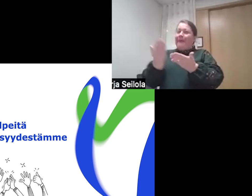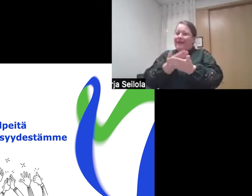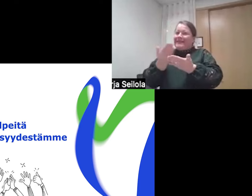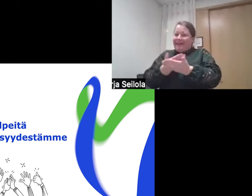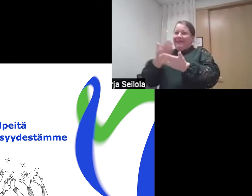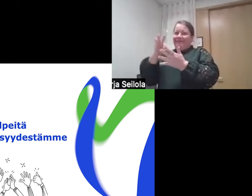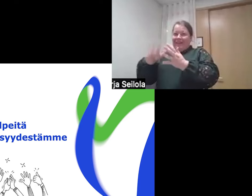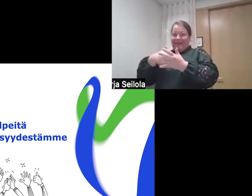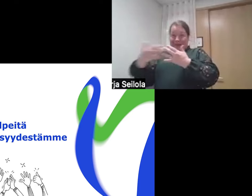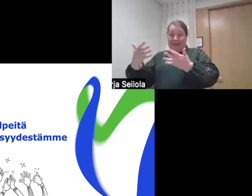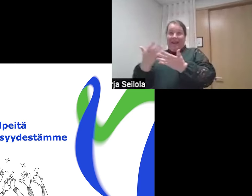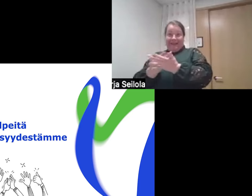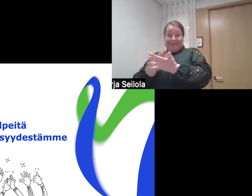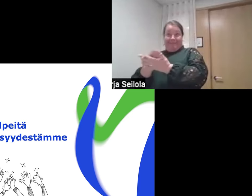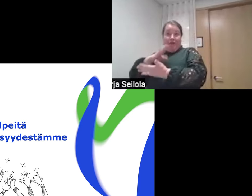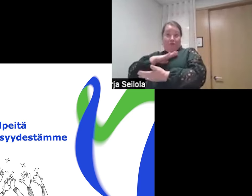kaksi kotoperäistä